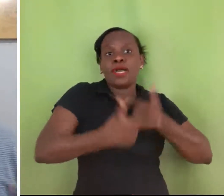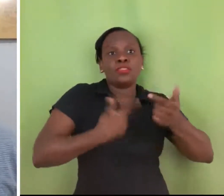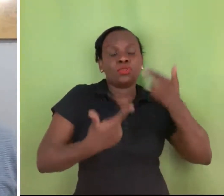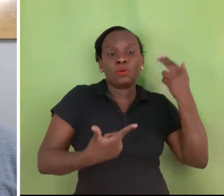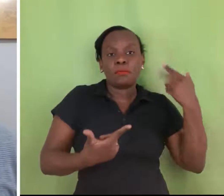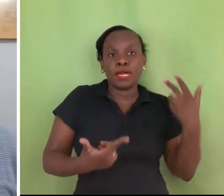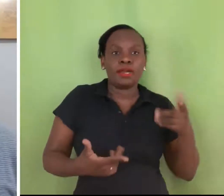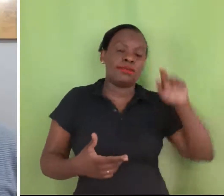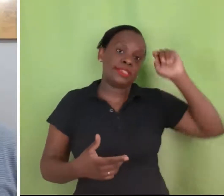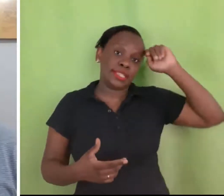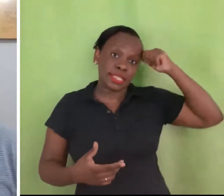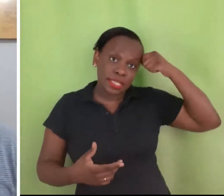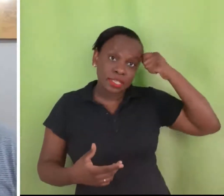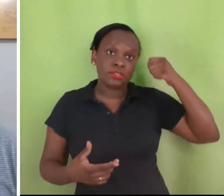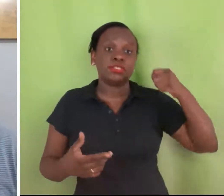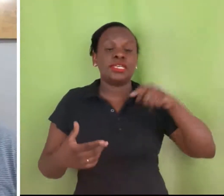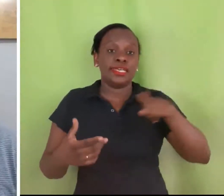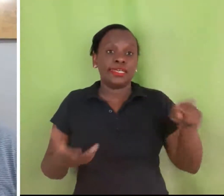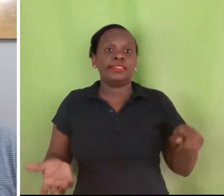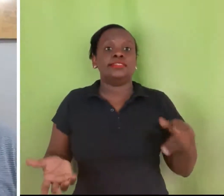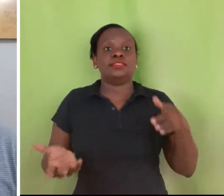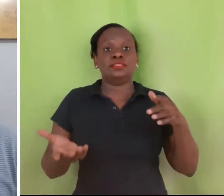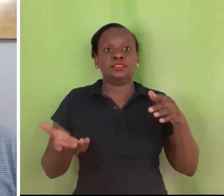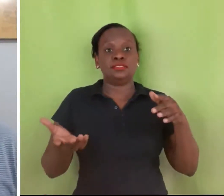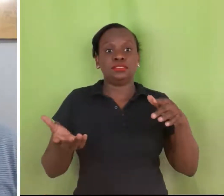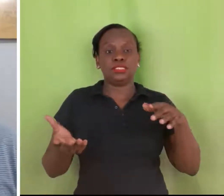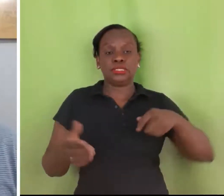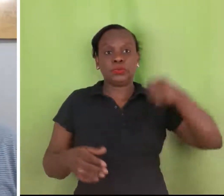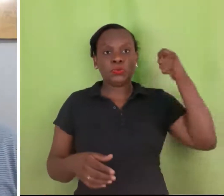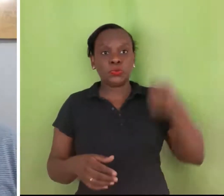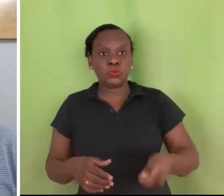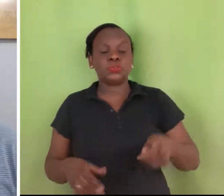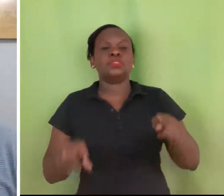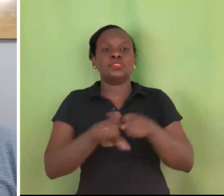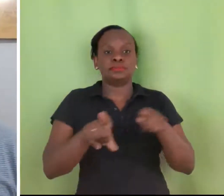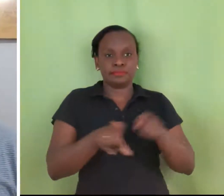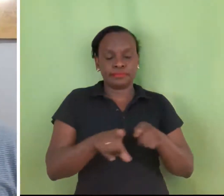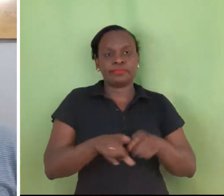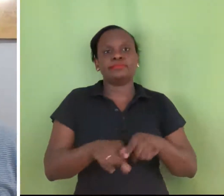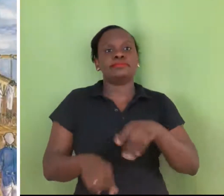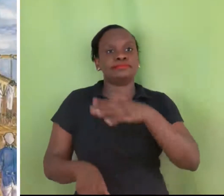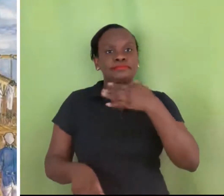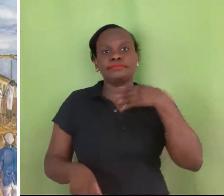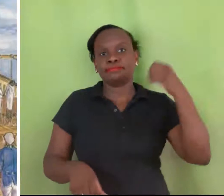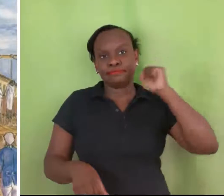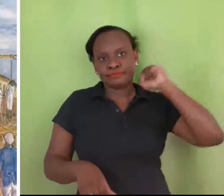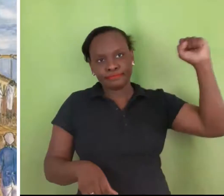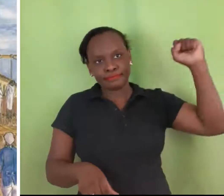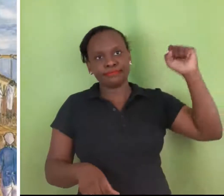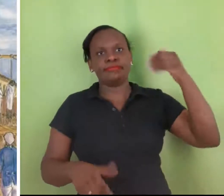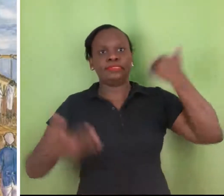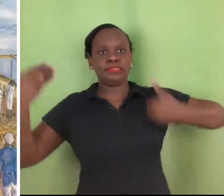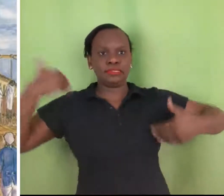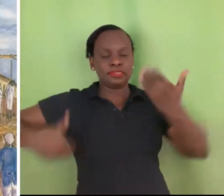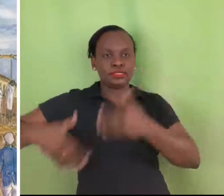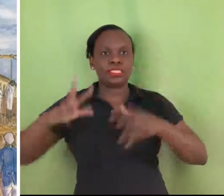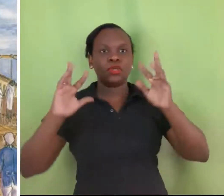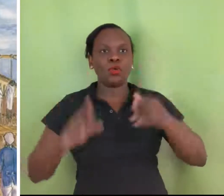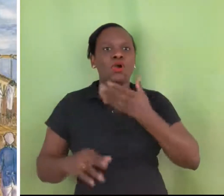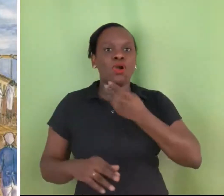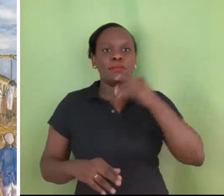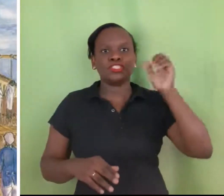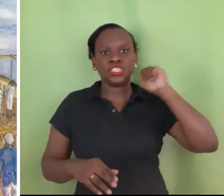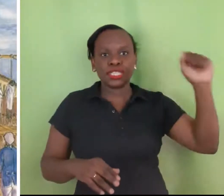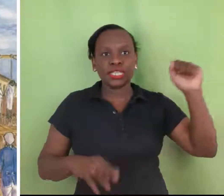eram homens negros, né, que acabaram sendo condenados também, né, à forca, ao esquartejamento, assim como aconteceu com